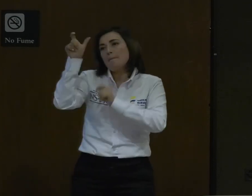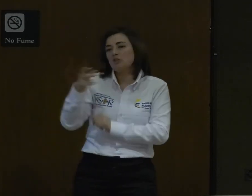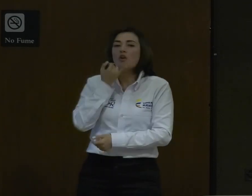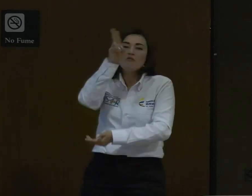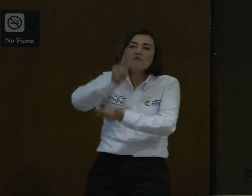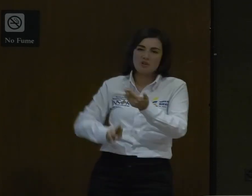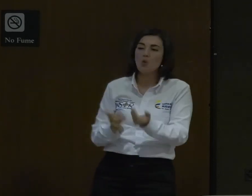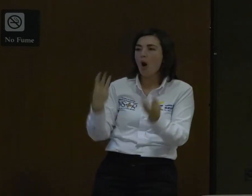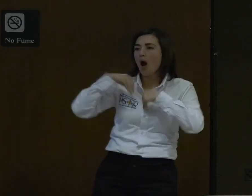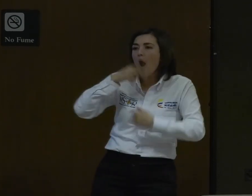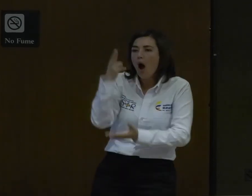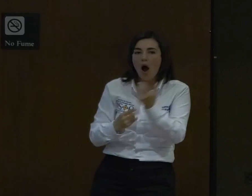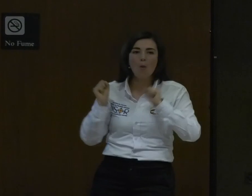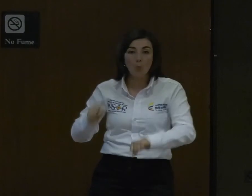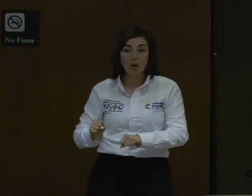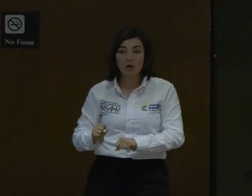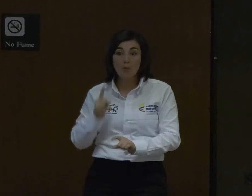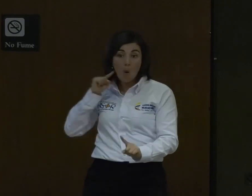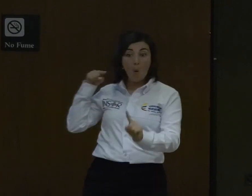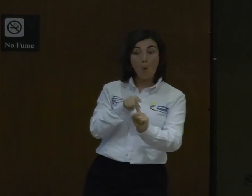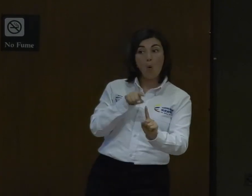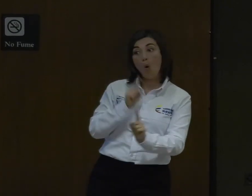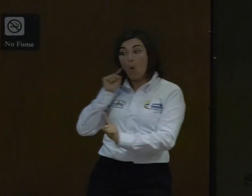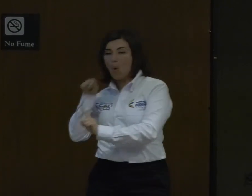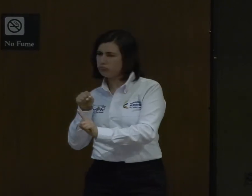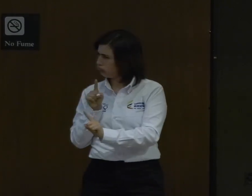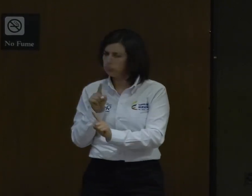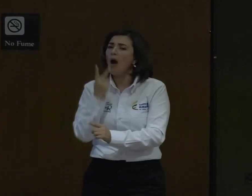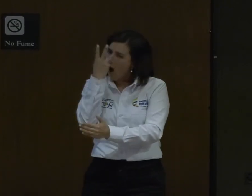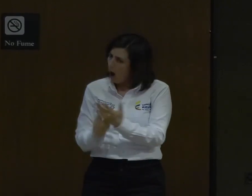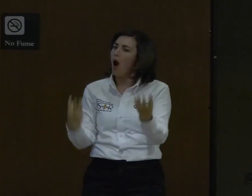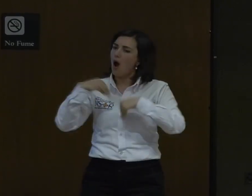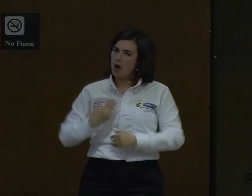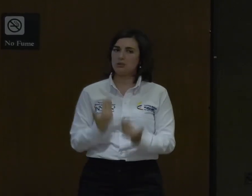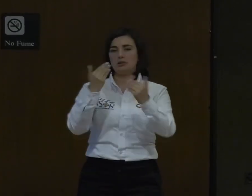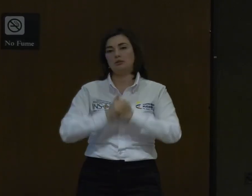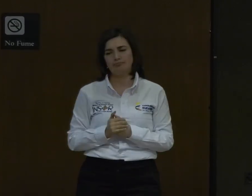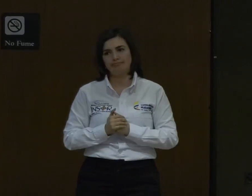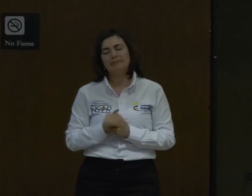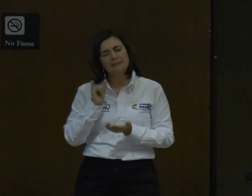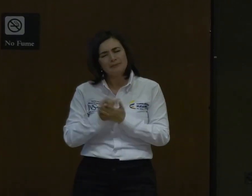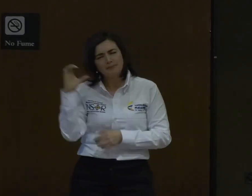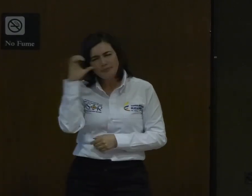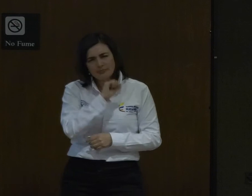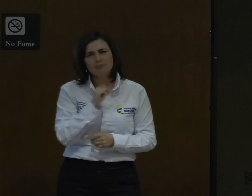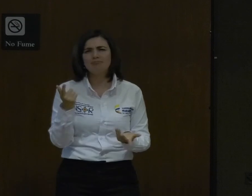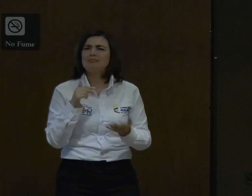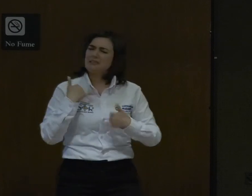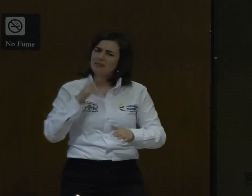Y bueno, como conclusión, entonces, en definitiva, gracias